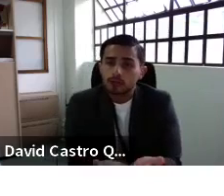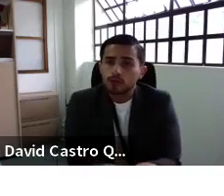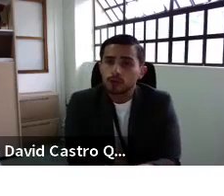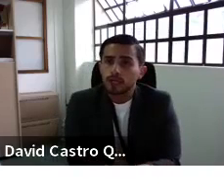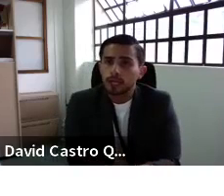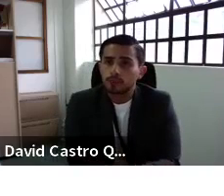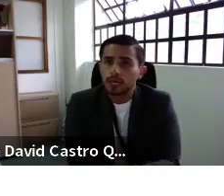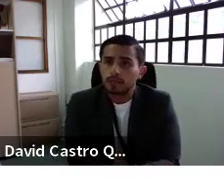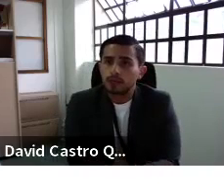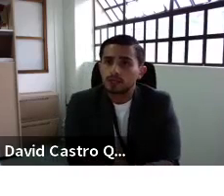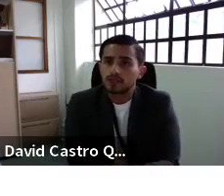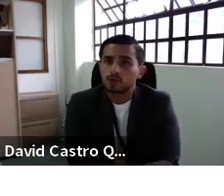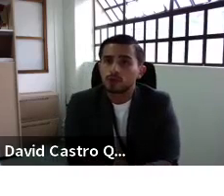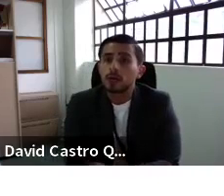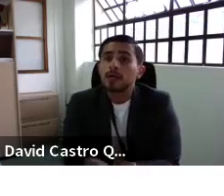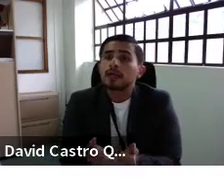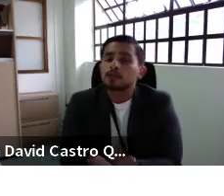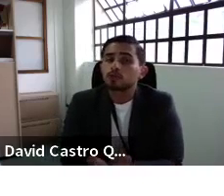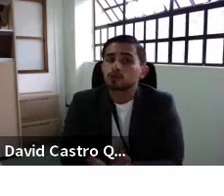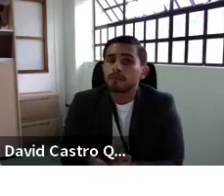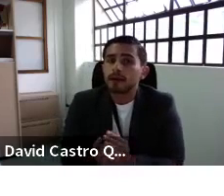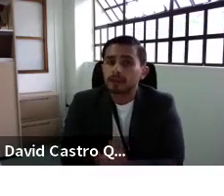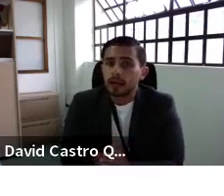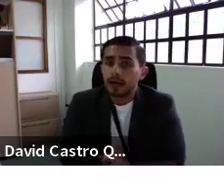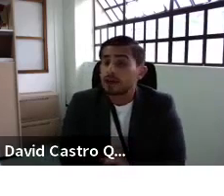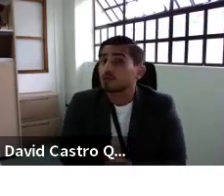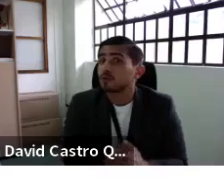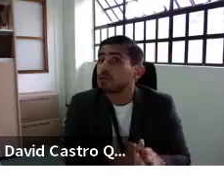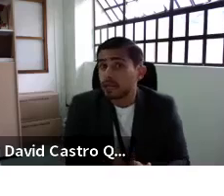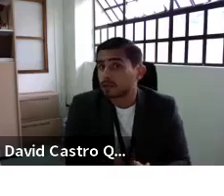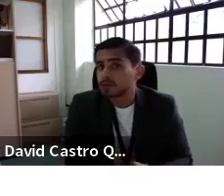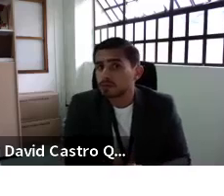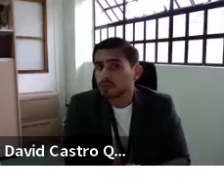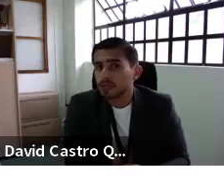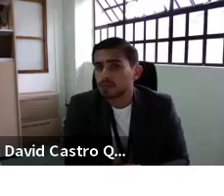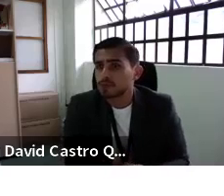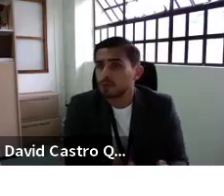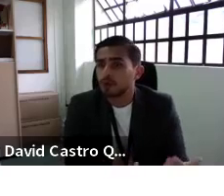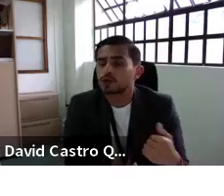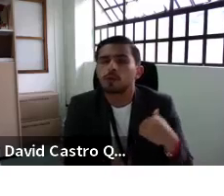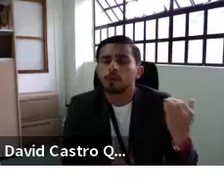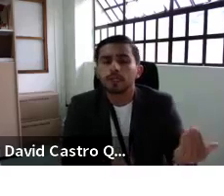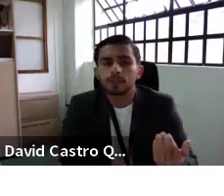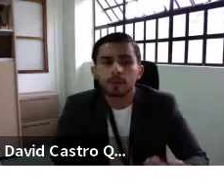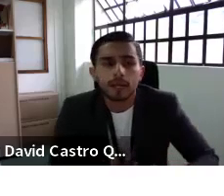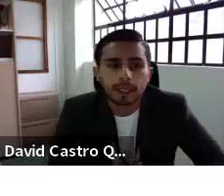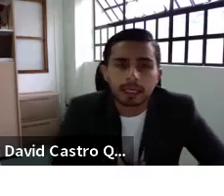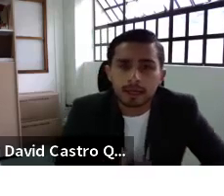solución que tenemos en las manos esa solución ¿qué asuntos va a impactar? asuntos directos que esto es como lo que nos compromete en primera medida